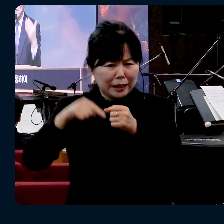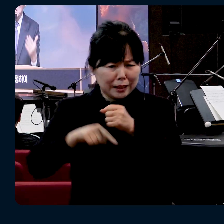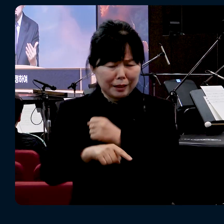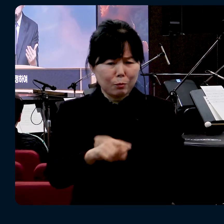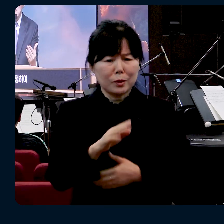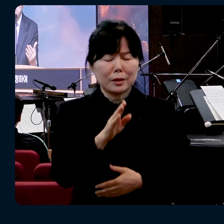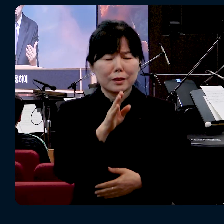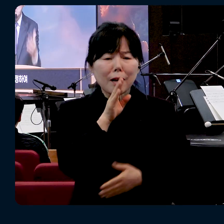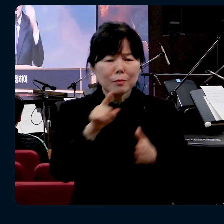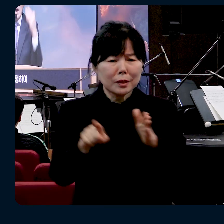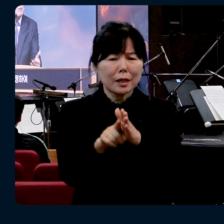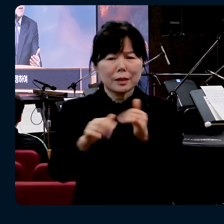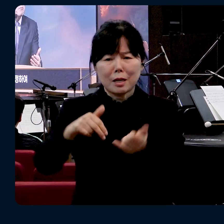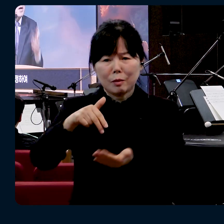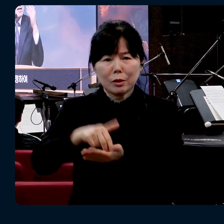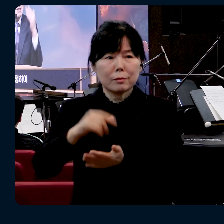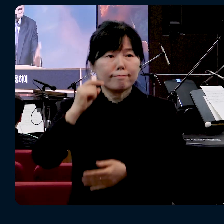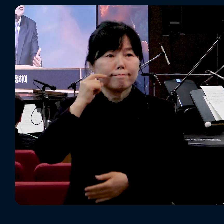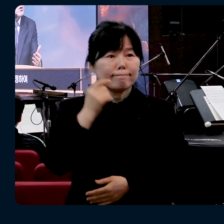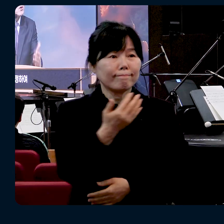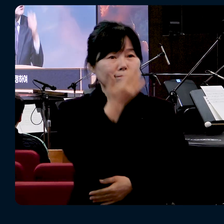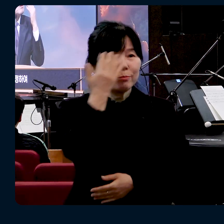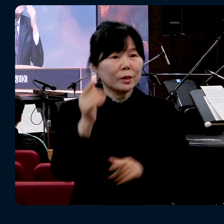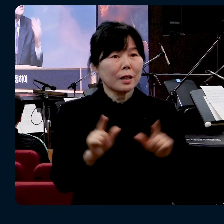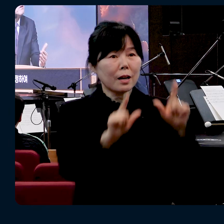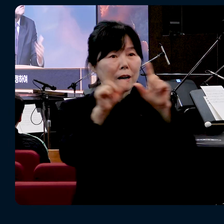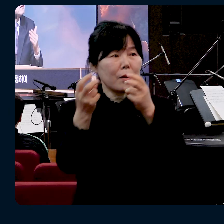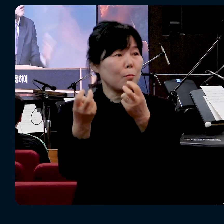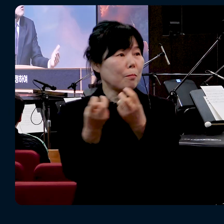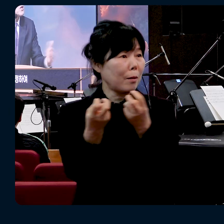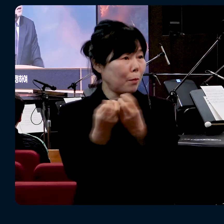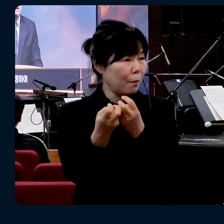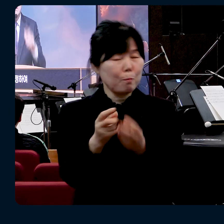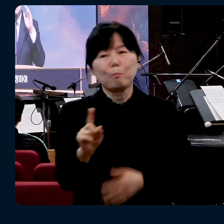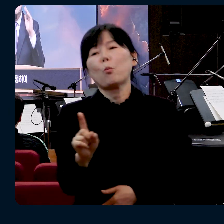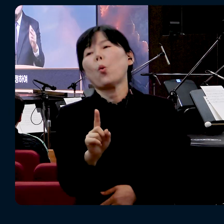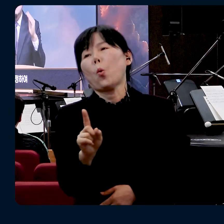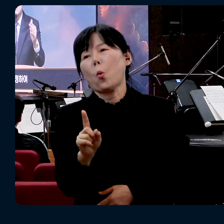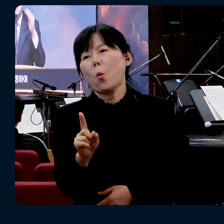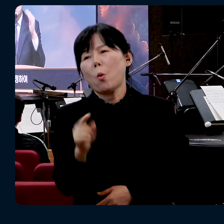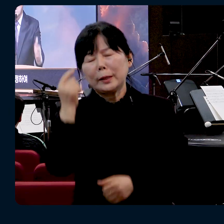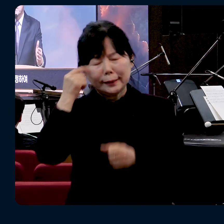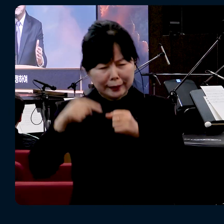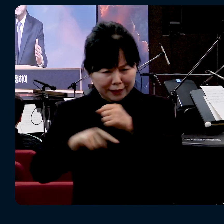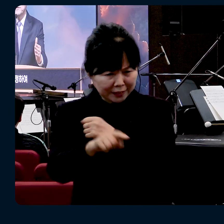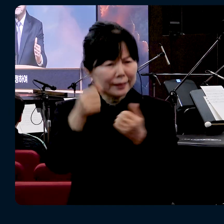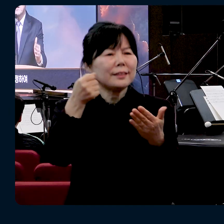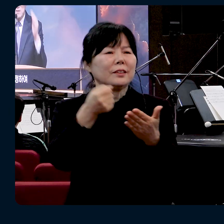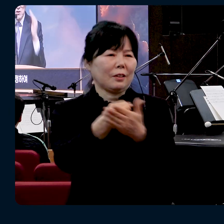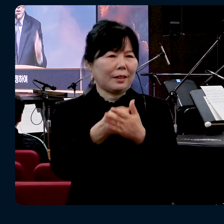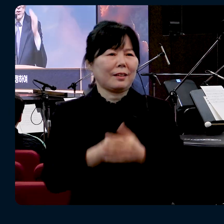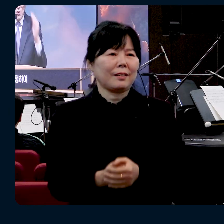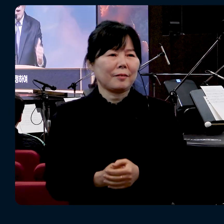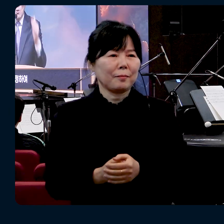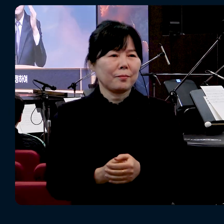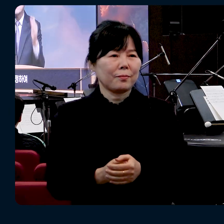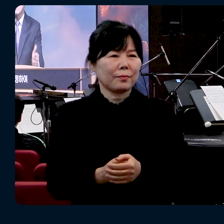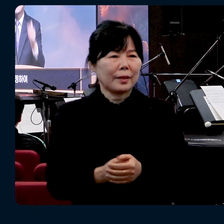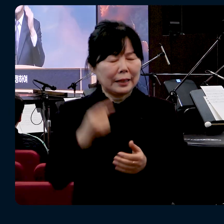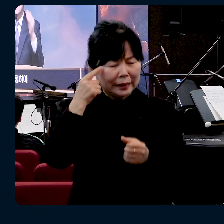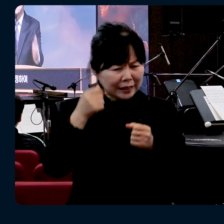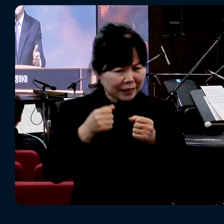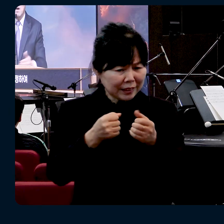그렇게 참된 신앙인으로 아름답게 살 수 있었던 비밀은 다른 것이 아니라 뜻을 정하여, 뜻을